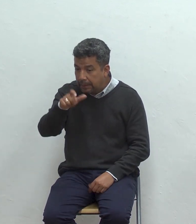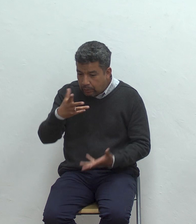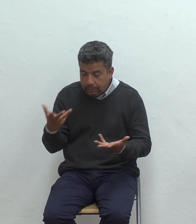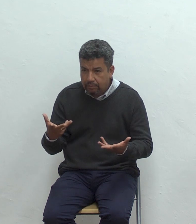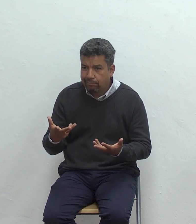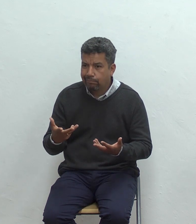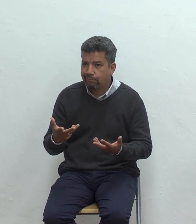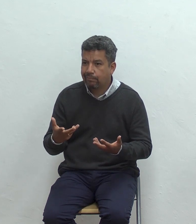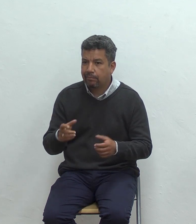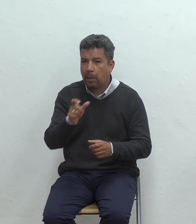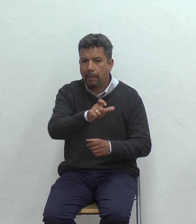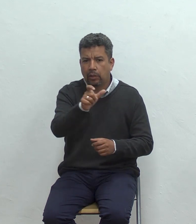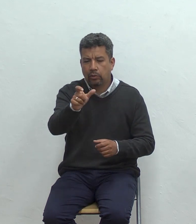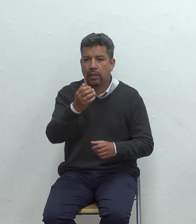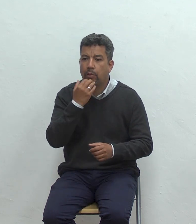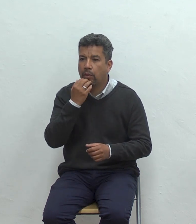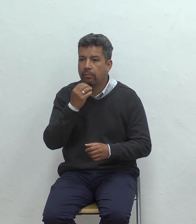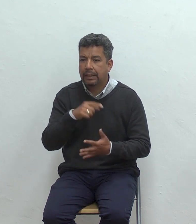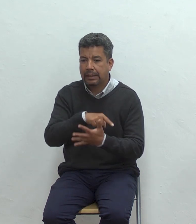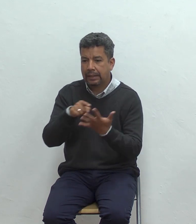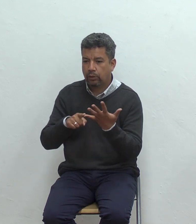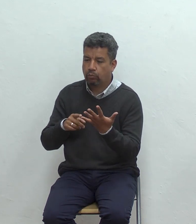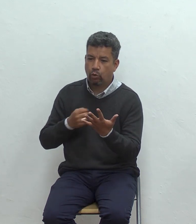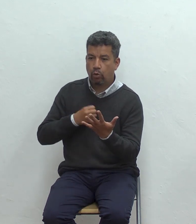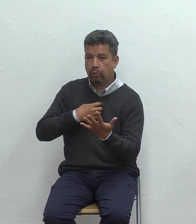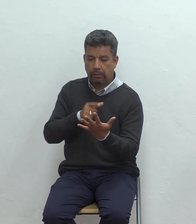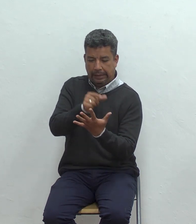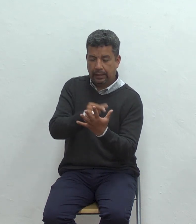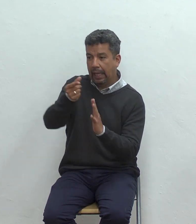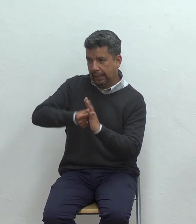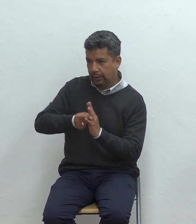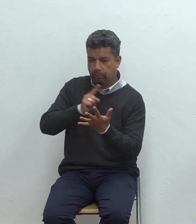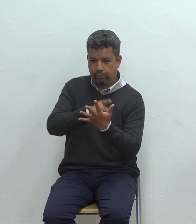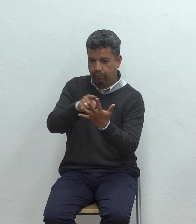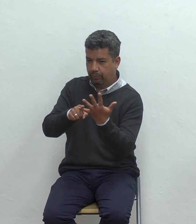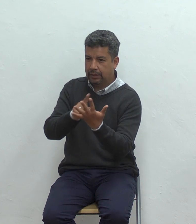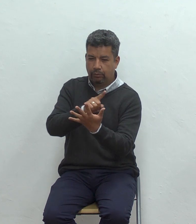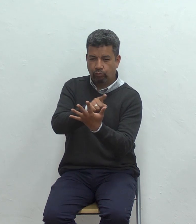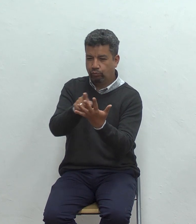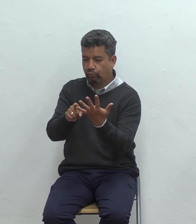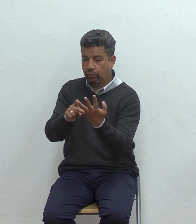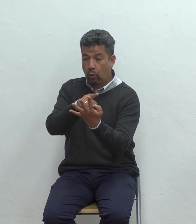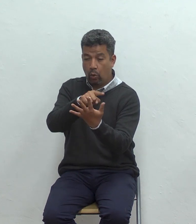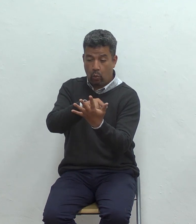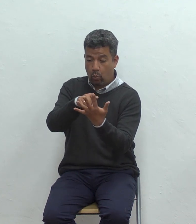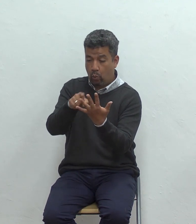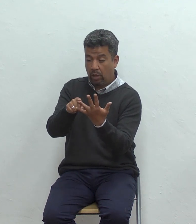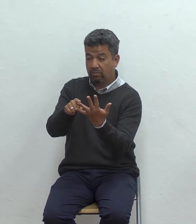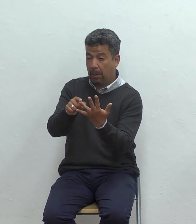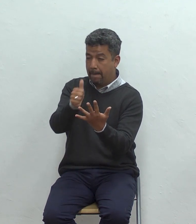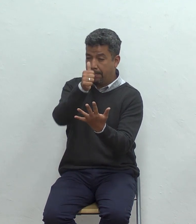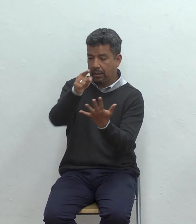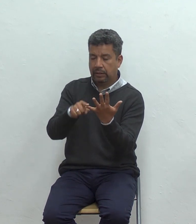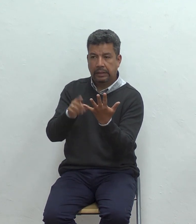tiene varias personas para casarse, digamos que tiene 5 opciones para casarse. Conoce a 5 personas, 4 son magníficas y una